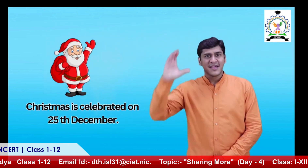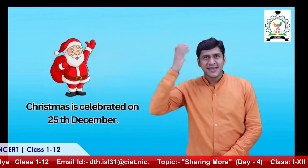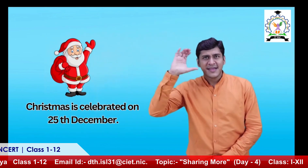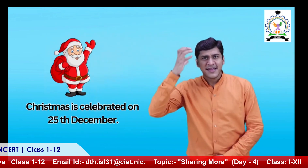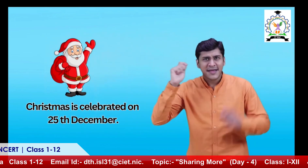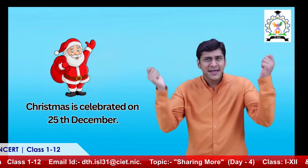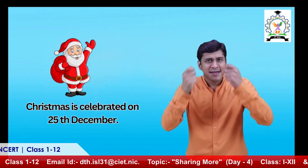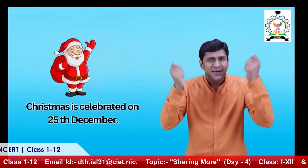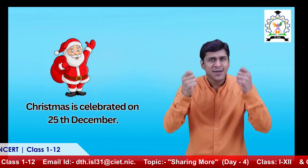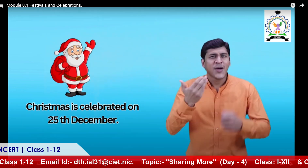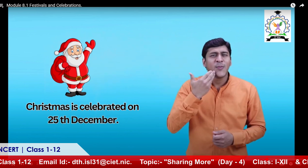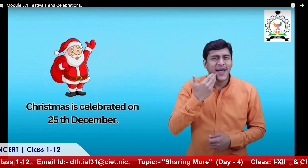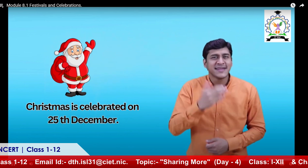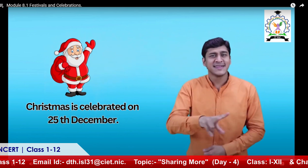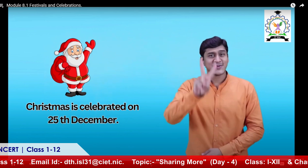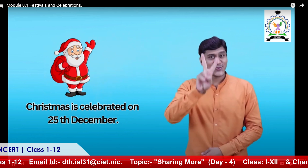क्रिसमस